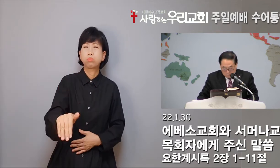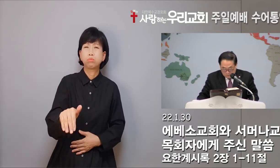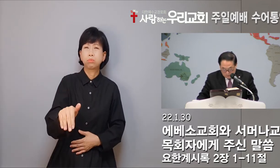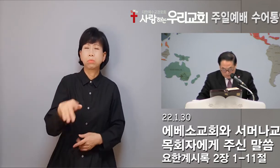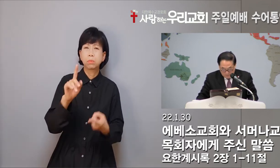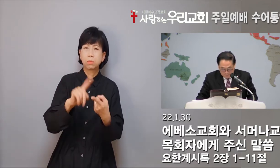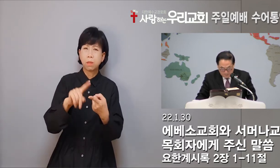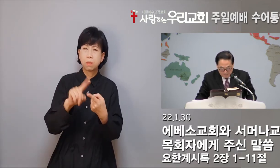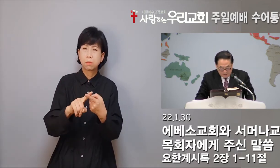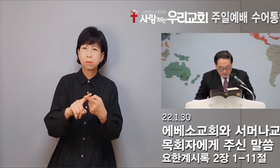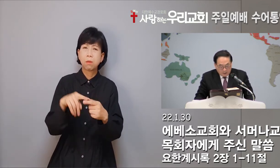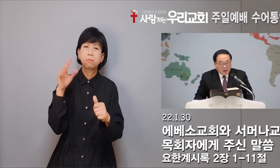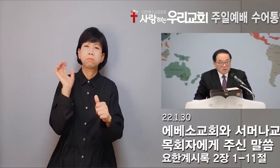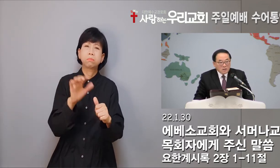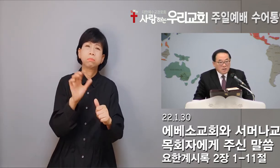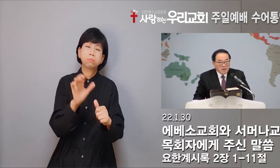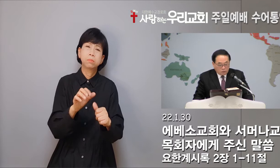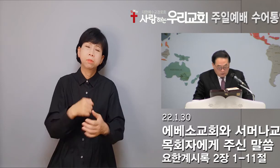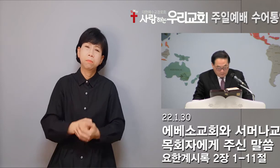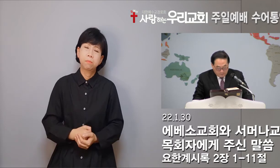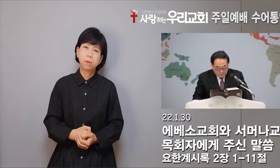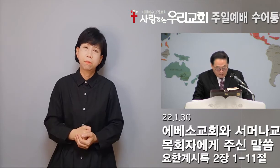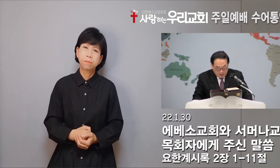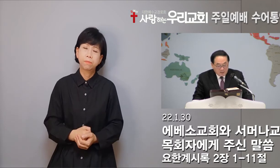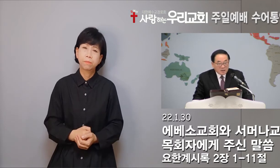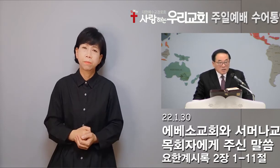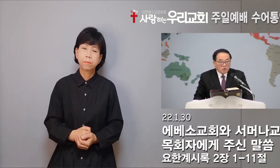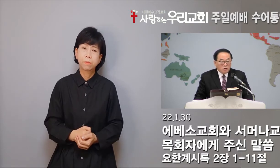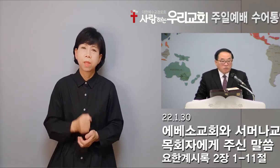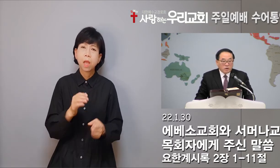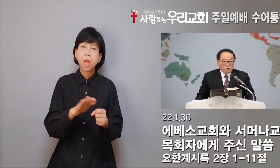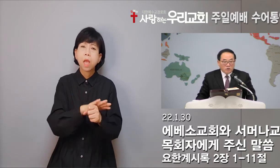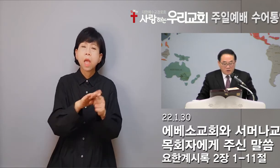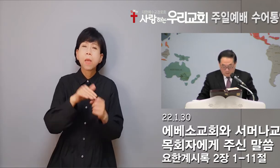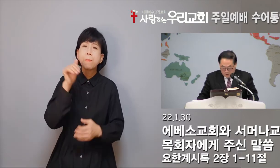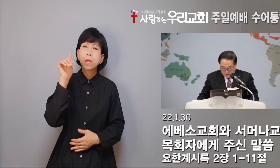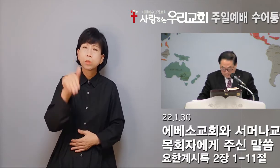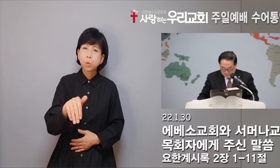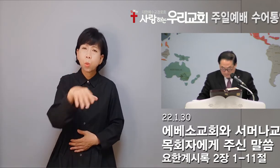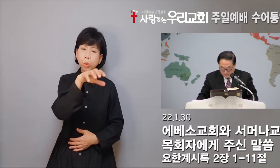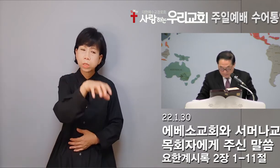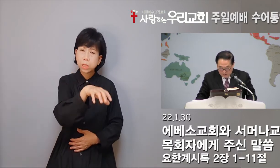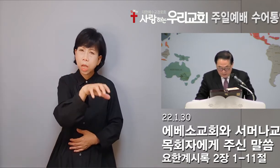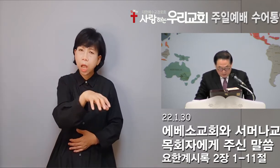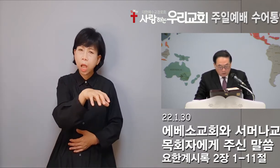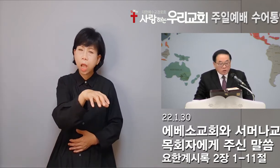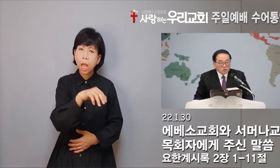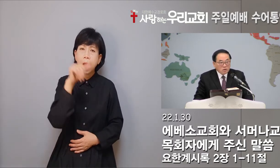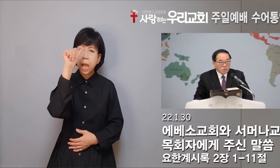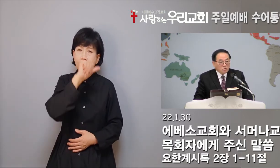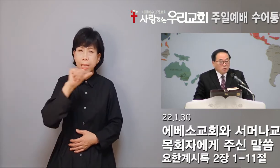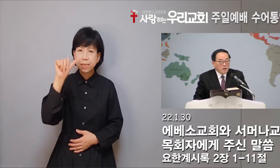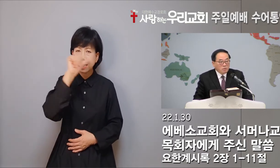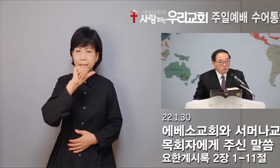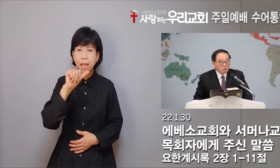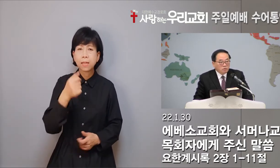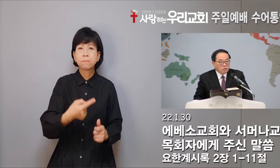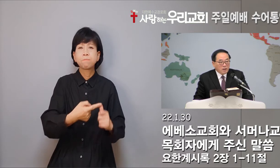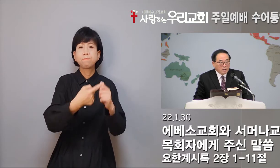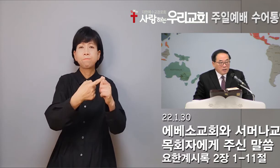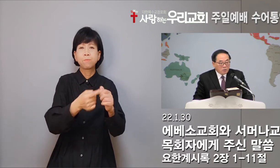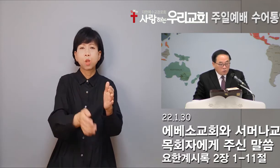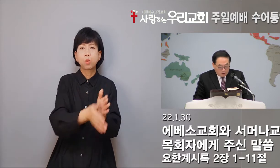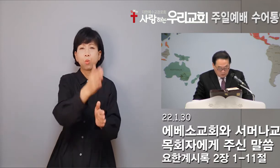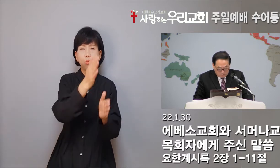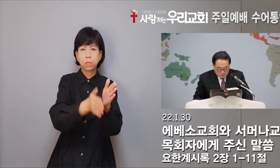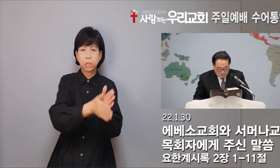하셨던 것입니다. 당시 에베소는 아시아의 최고의 도시였습니다. 그리고 정치적으로도 매우